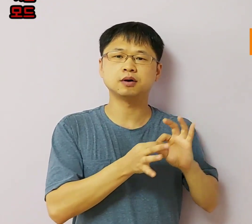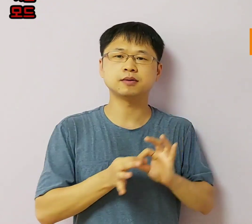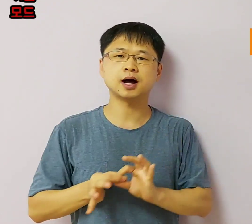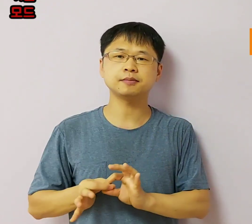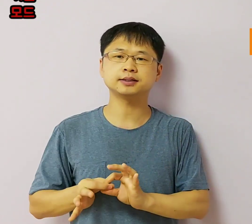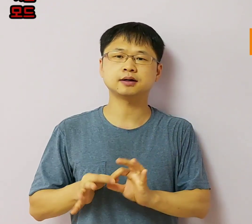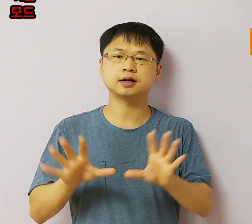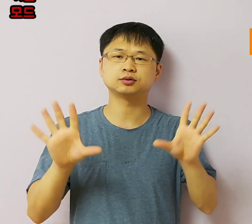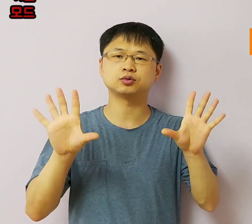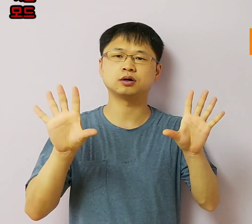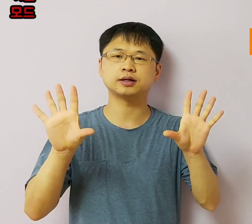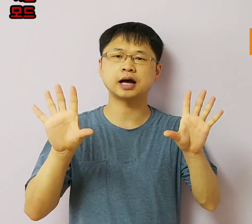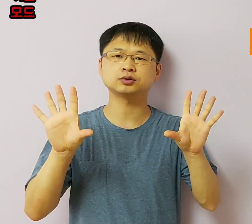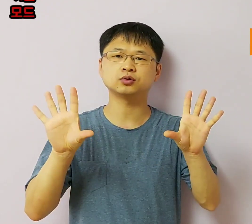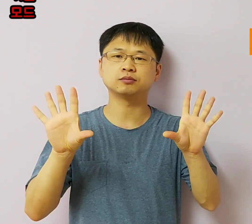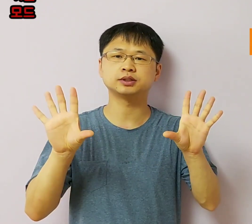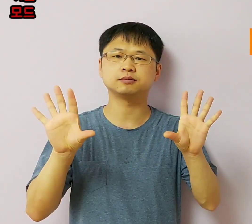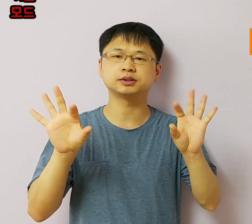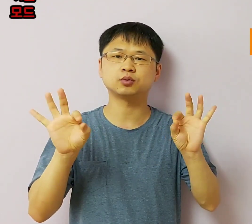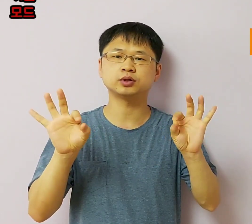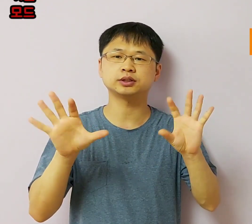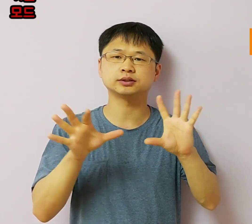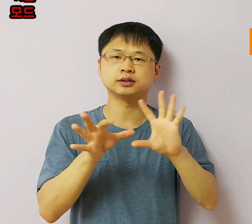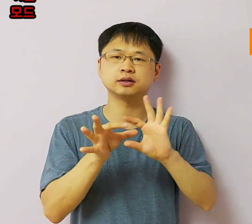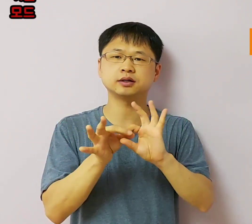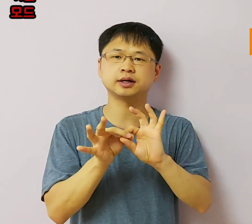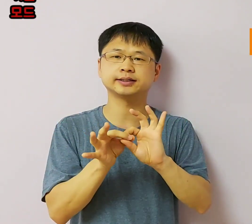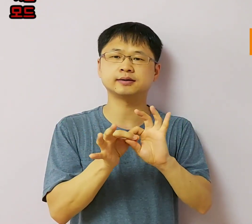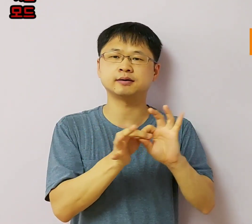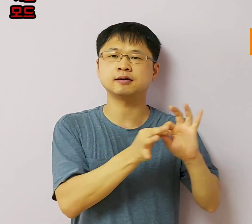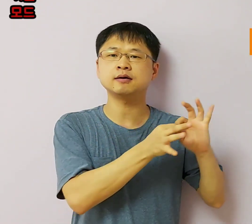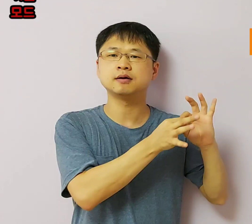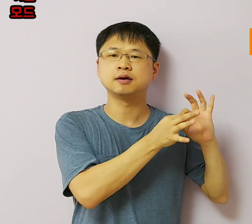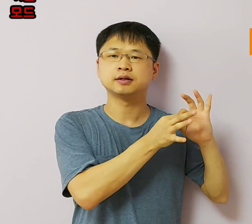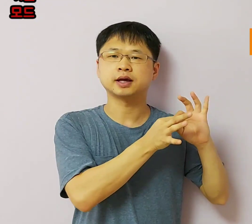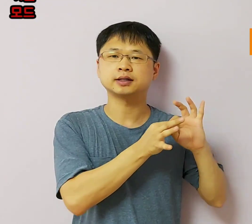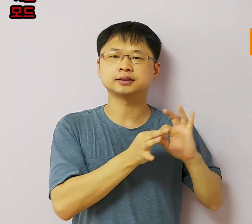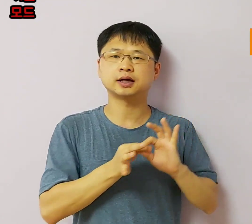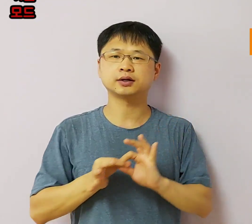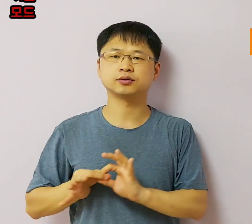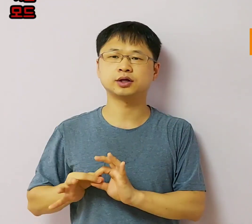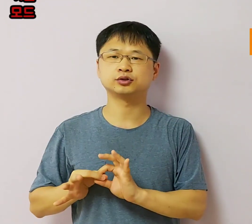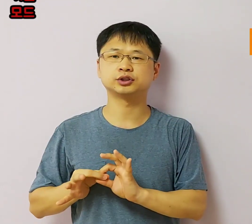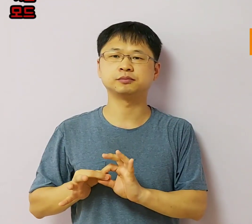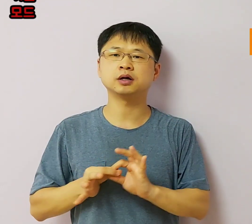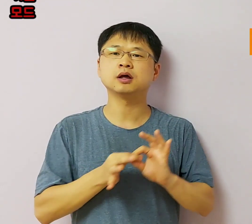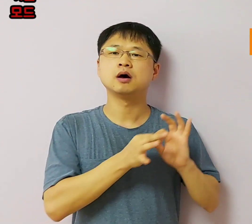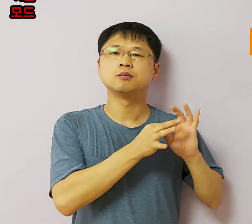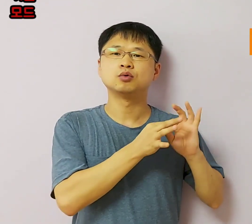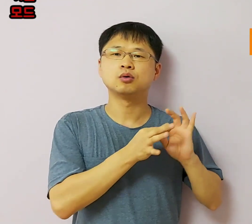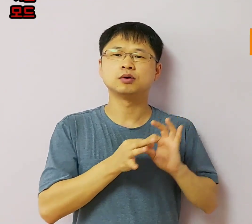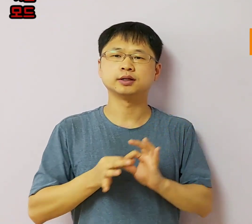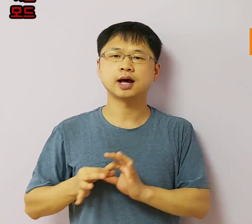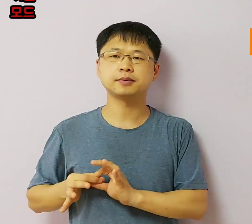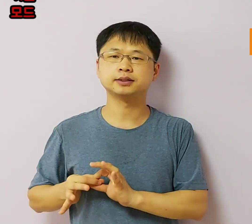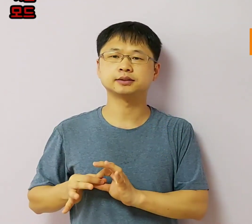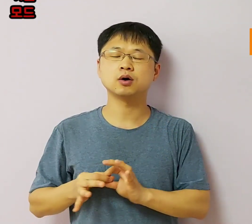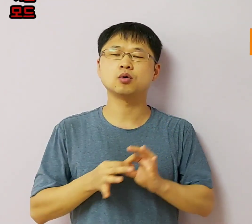뭐뭐 하면서 하는 수어 양손 엄지검지 고리 지어서 연결해서 대각선 아래로 내려주시면 무엇 하면서